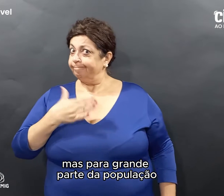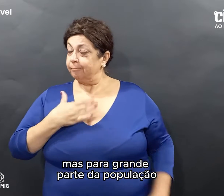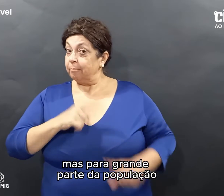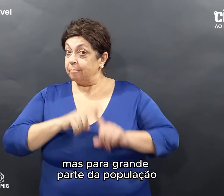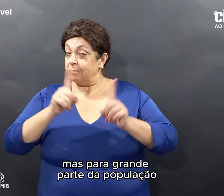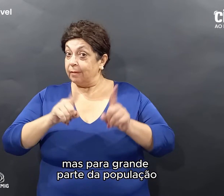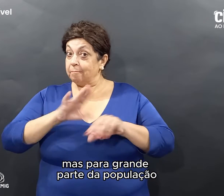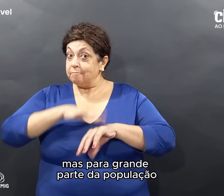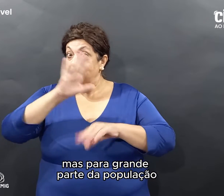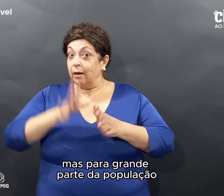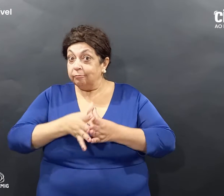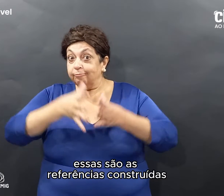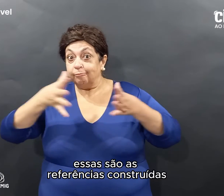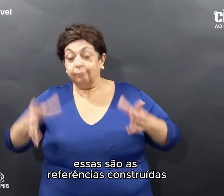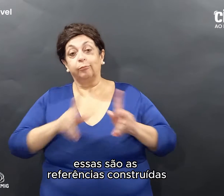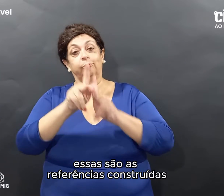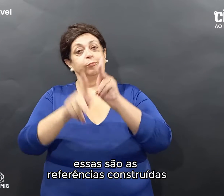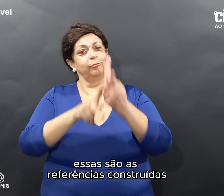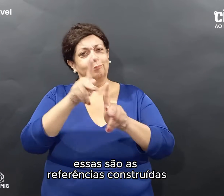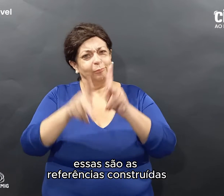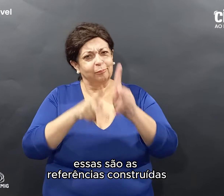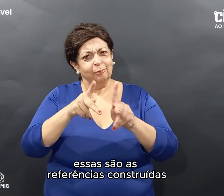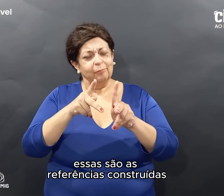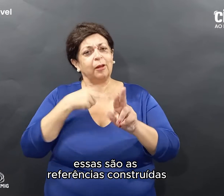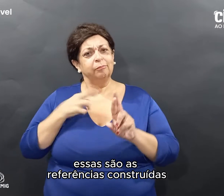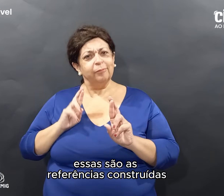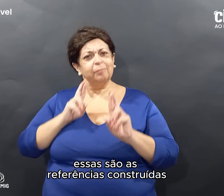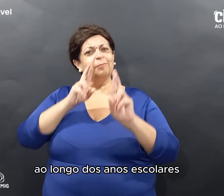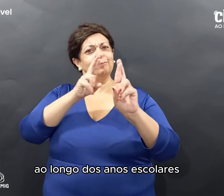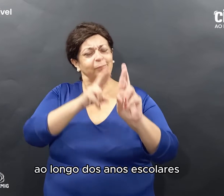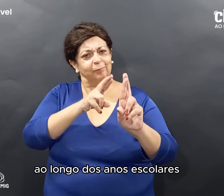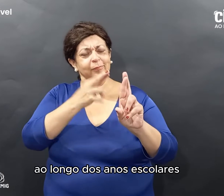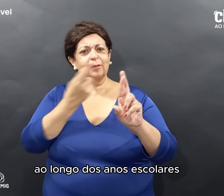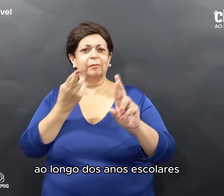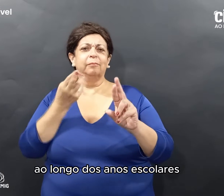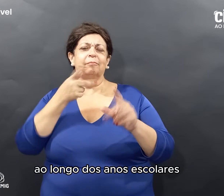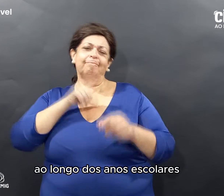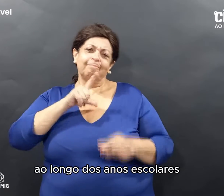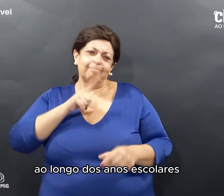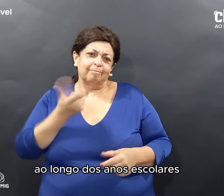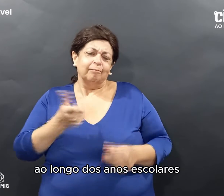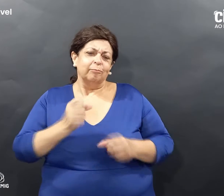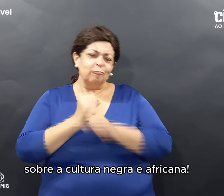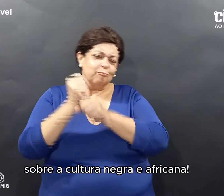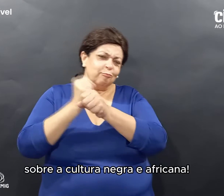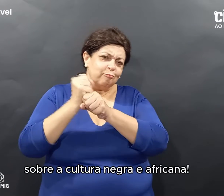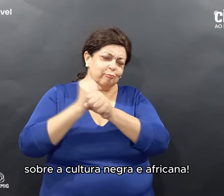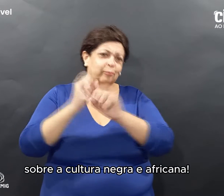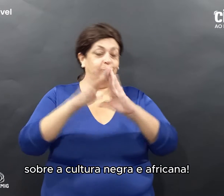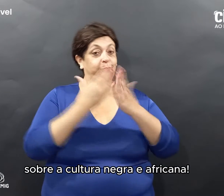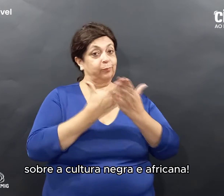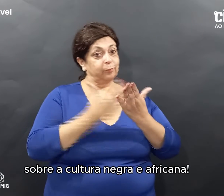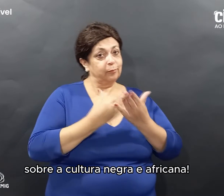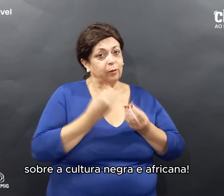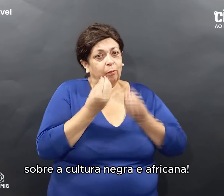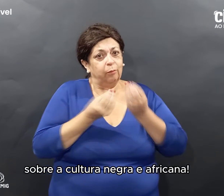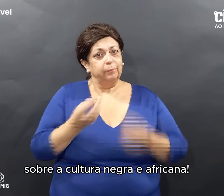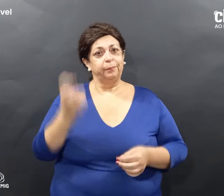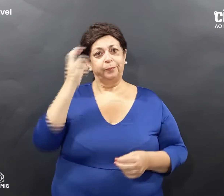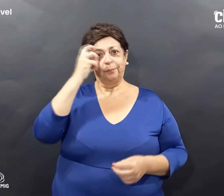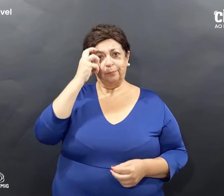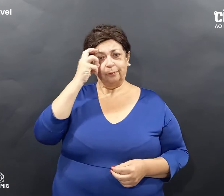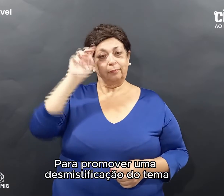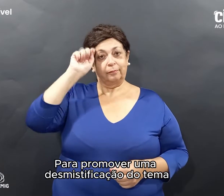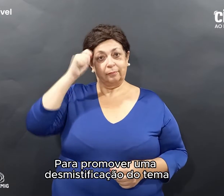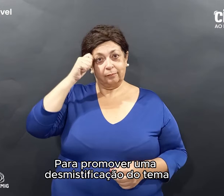grande parte da população, essas são as referências construídas ao longo dos anos escolares sobre a cultura negra e